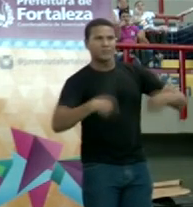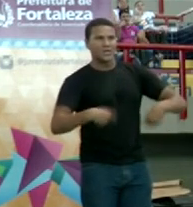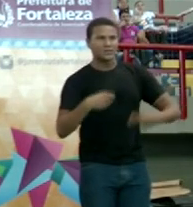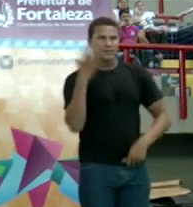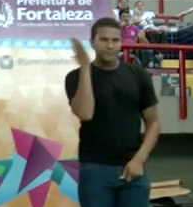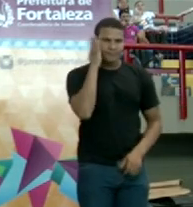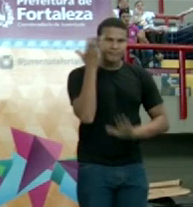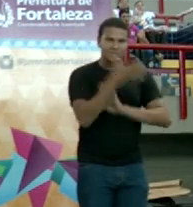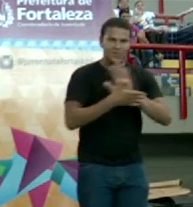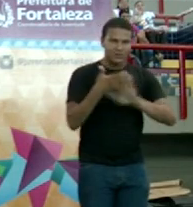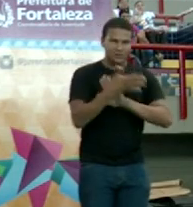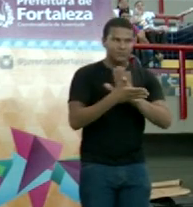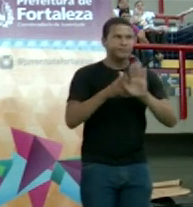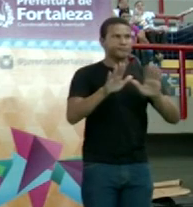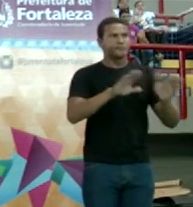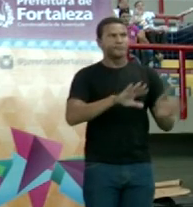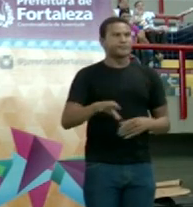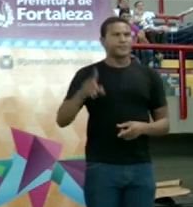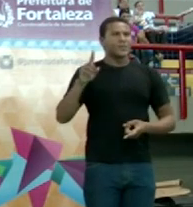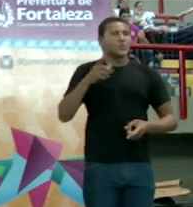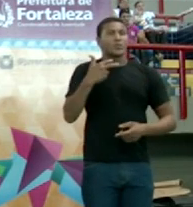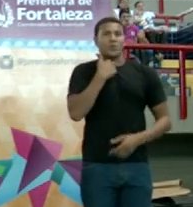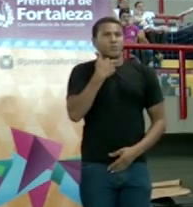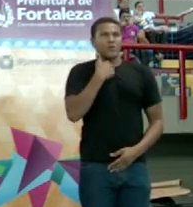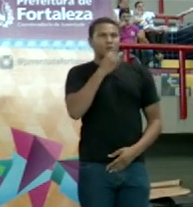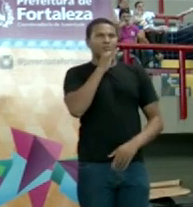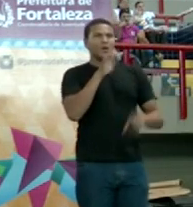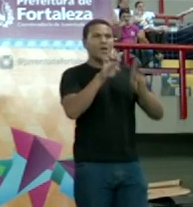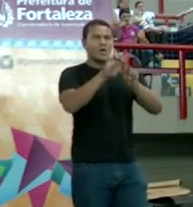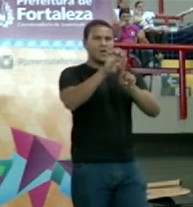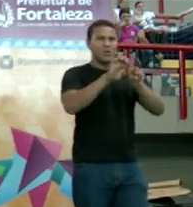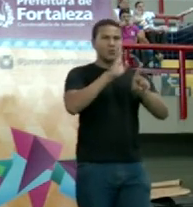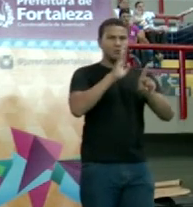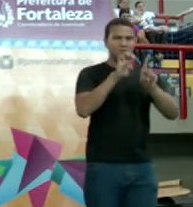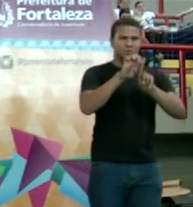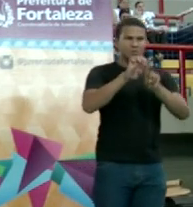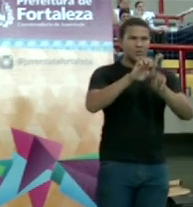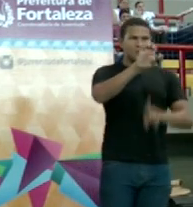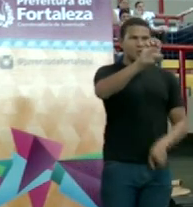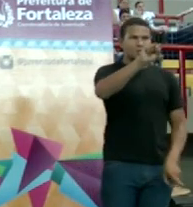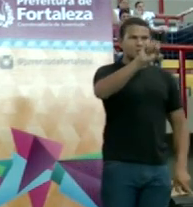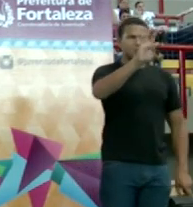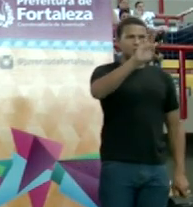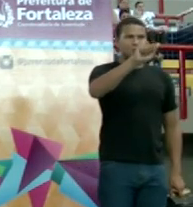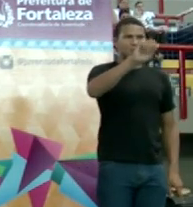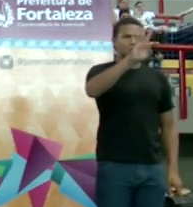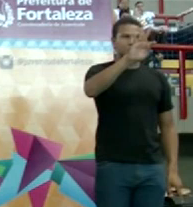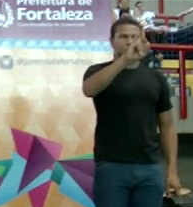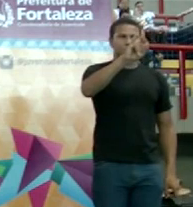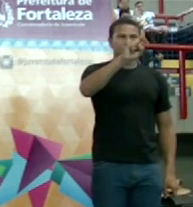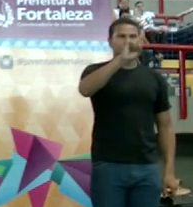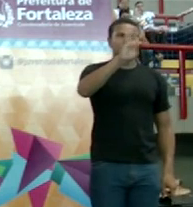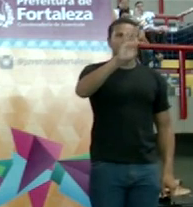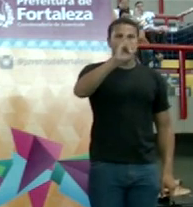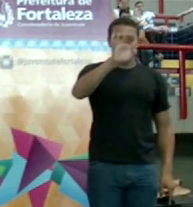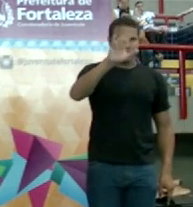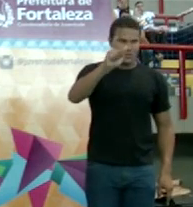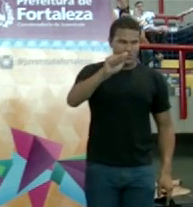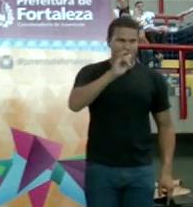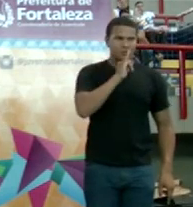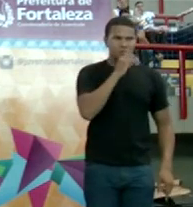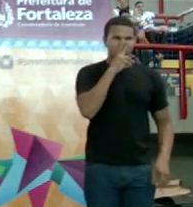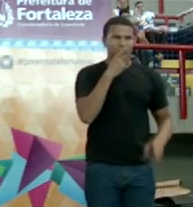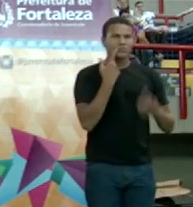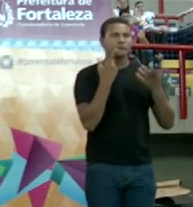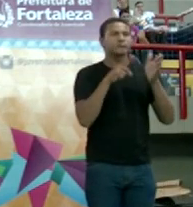Eu não posso escrever o dado estatístico por extenso. Terceira característica, todo dado estatístico